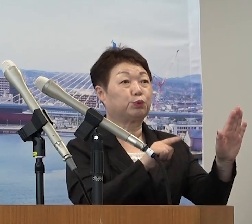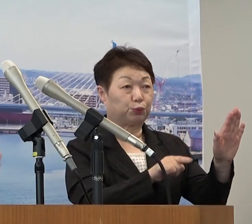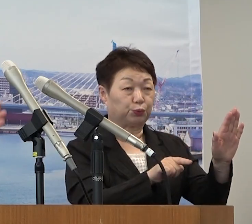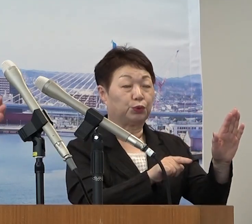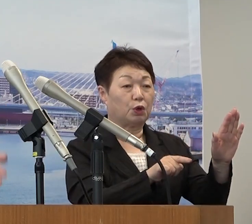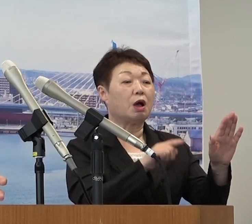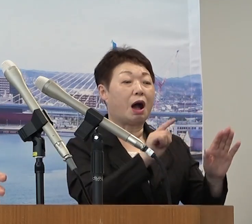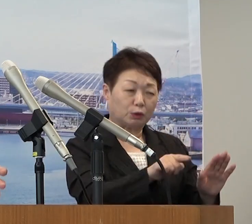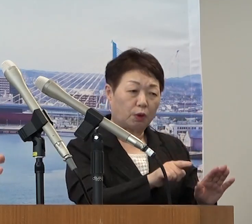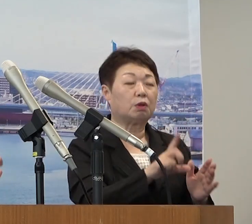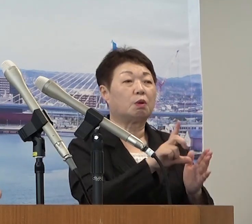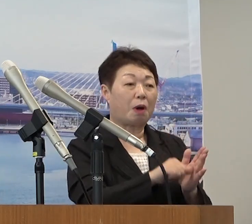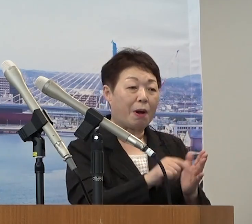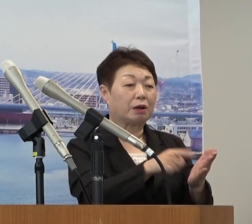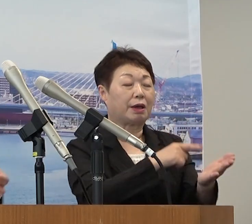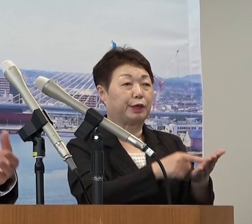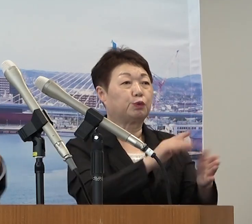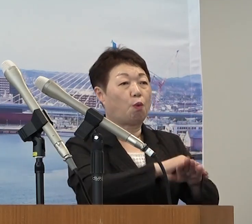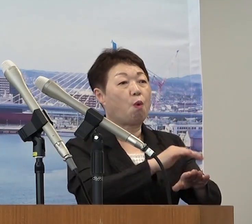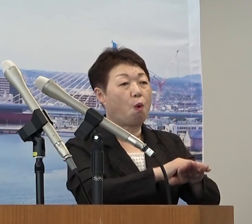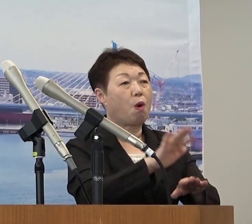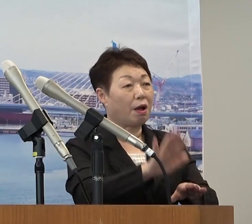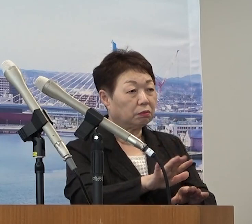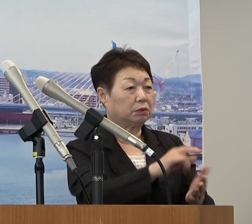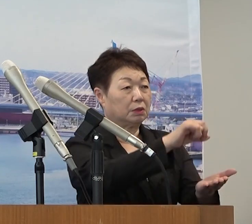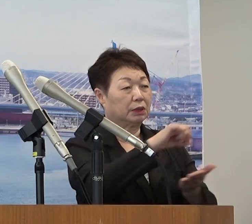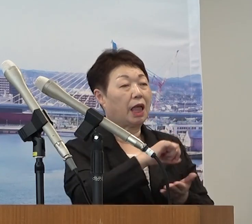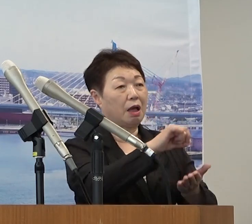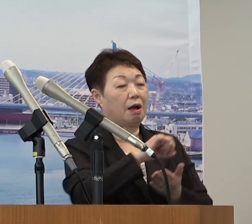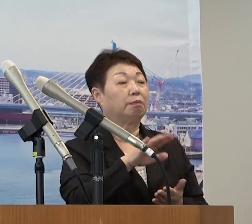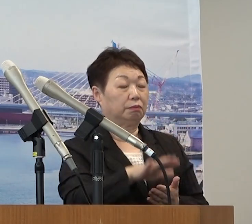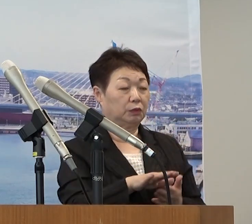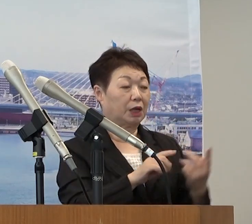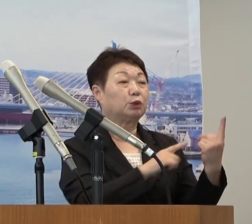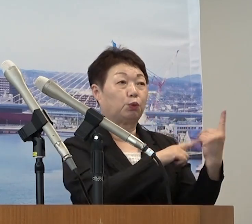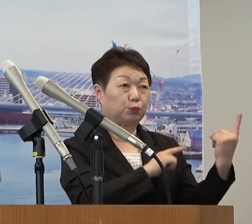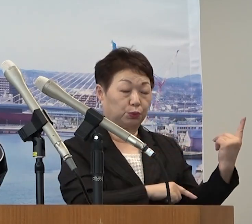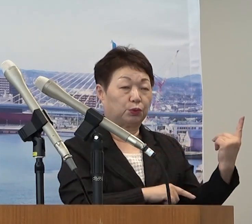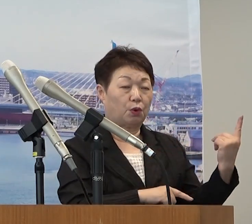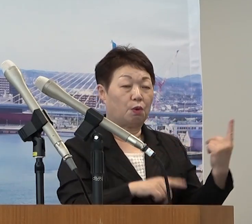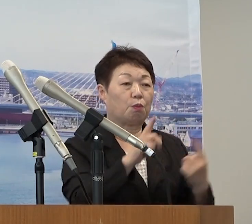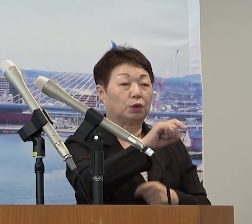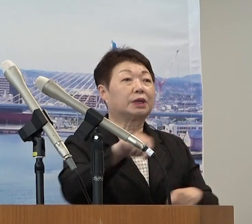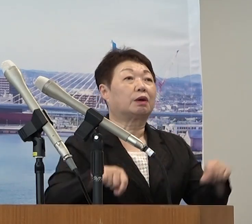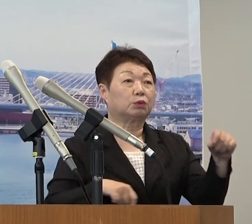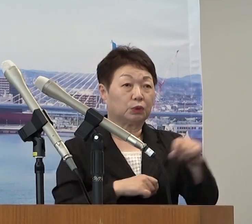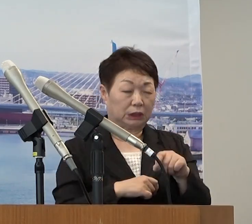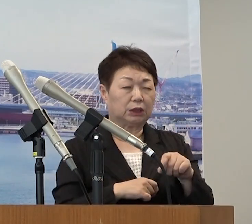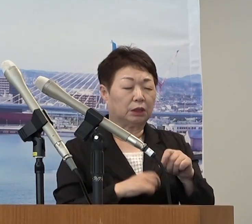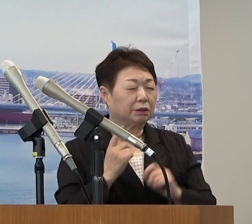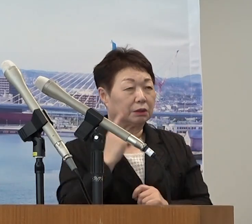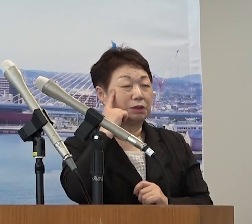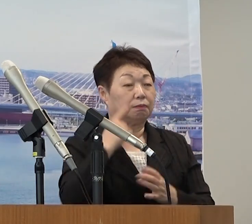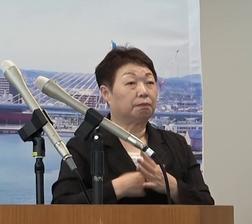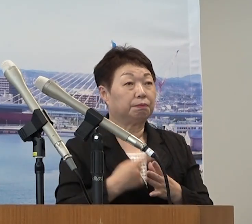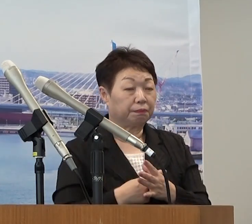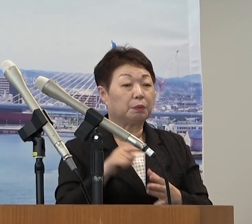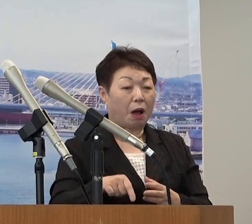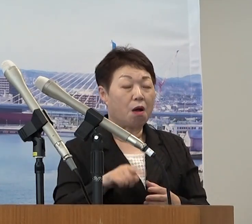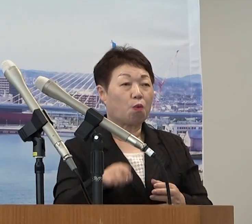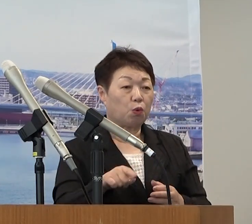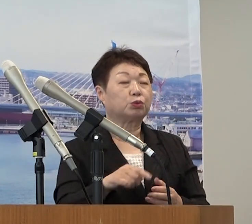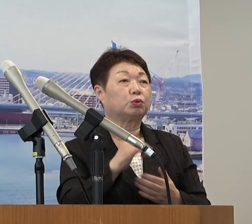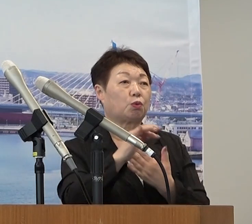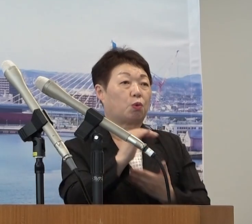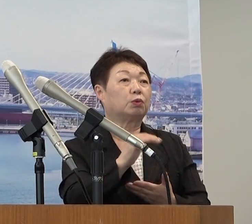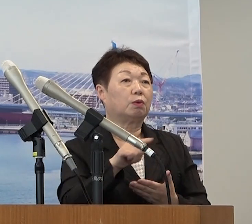あそれだったらこういうので解決できますよという提案を求めるというのがまず一つです。それから逆にこちらが気がつかないけども実はこうすることによ